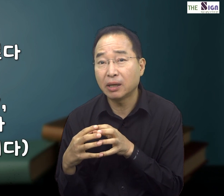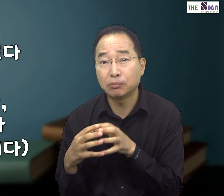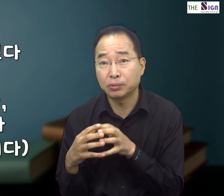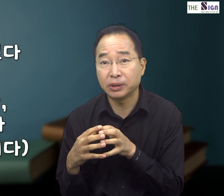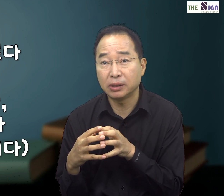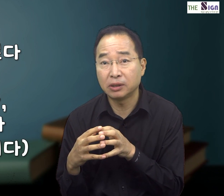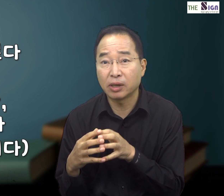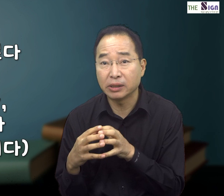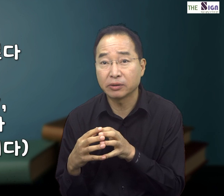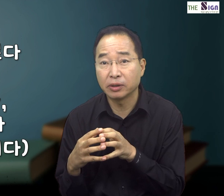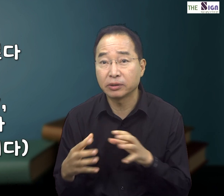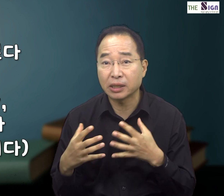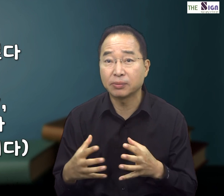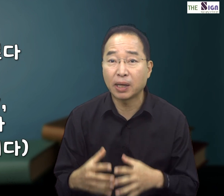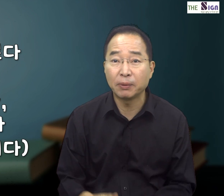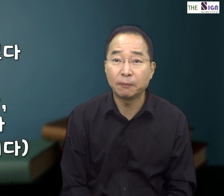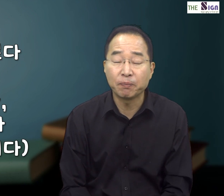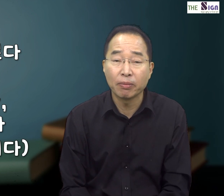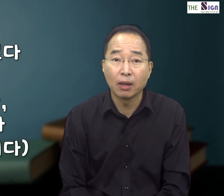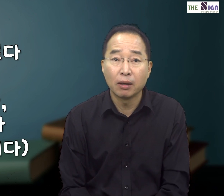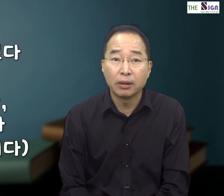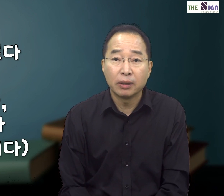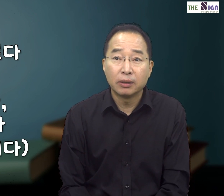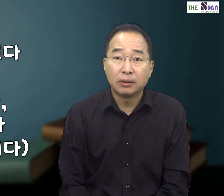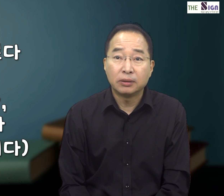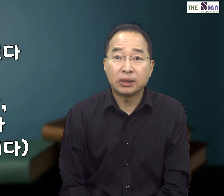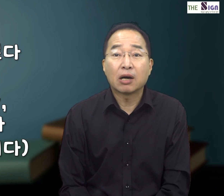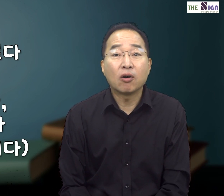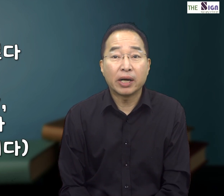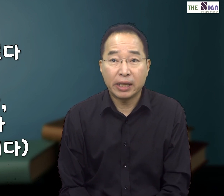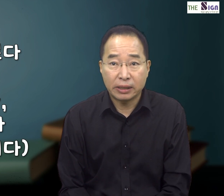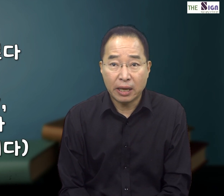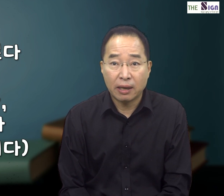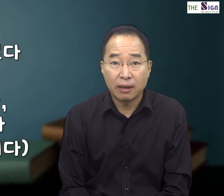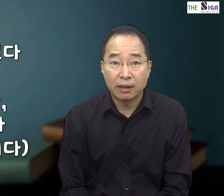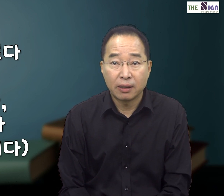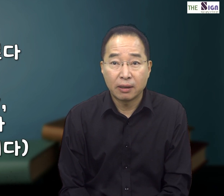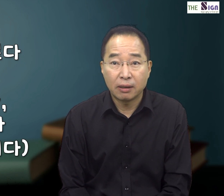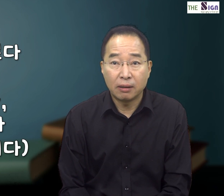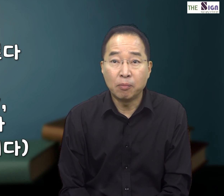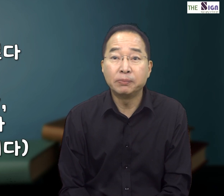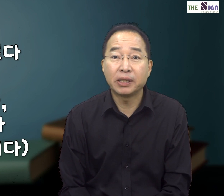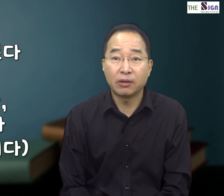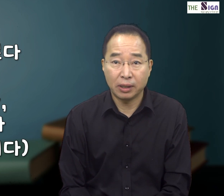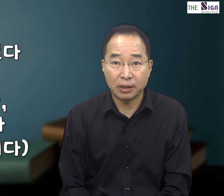대한 부분이 들어가 있어요. 그래서 다시 말하면 네가 건강해야 돼. 몸 챙겨야 돼.